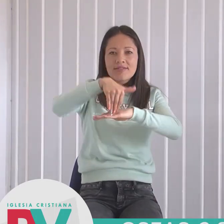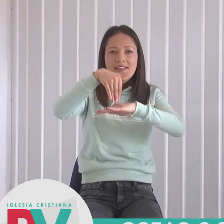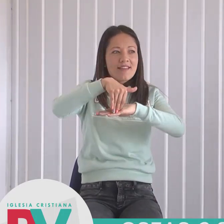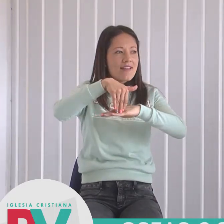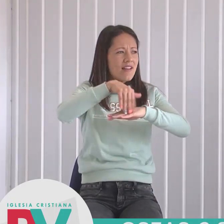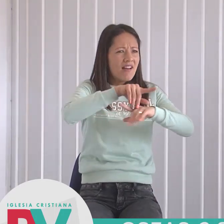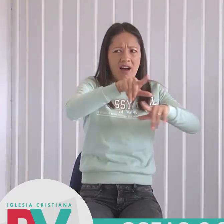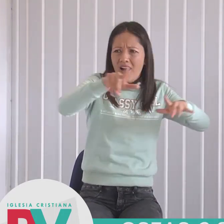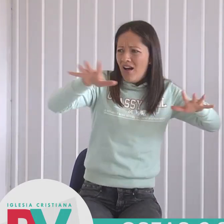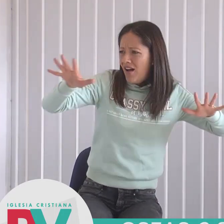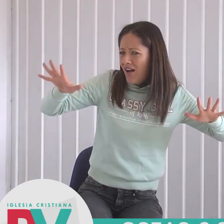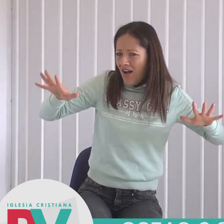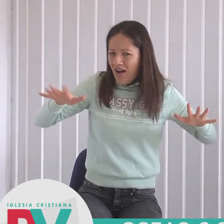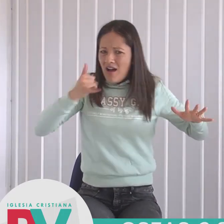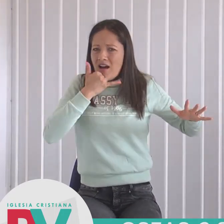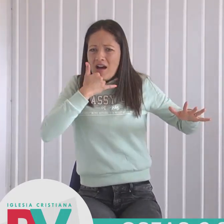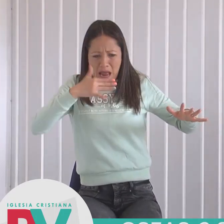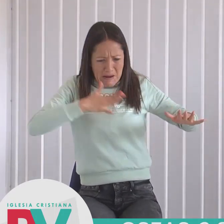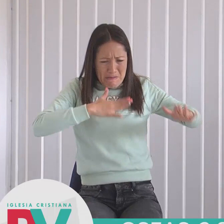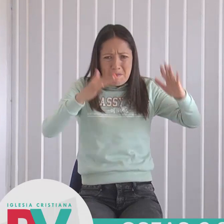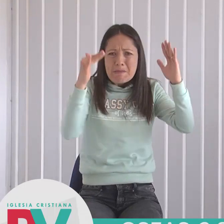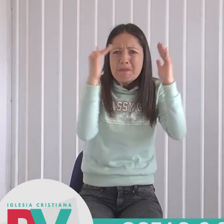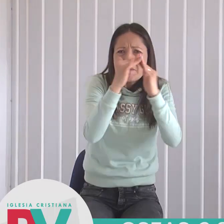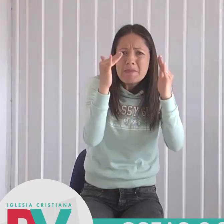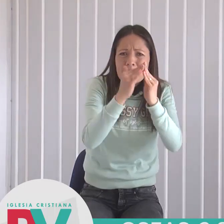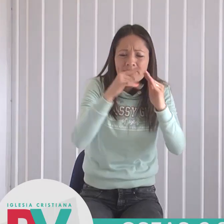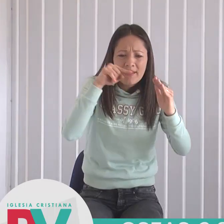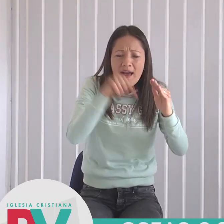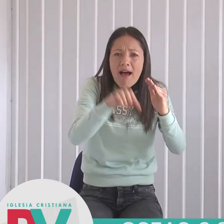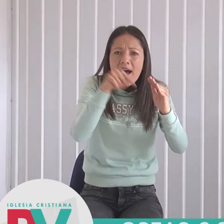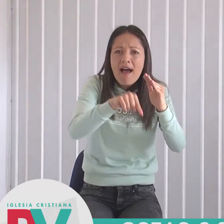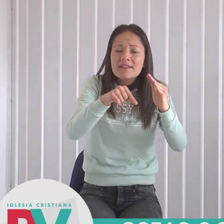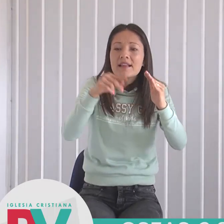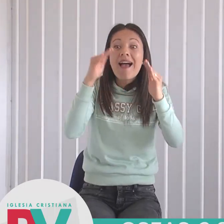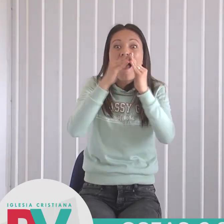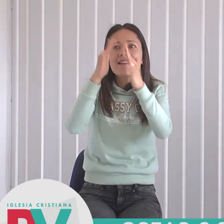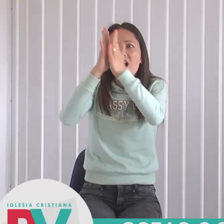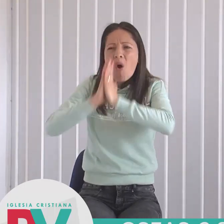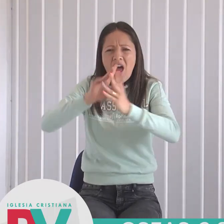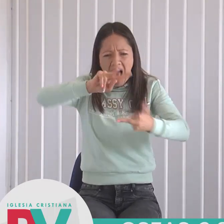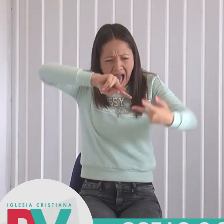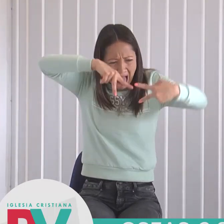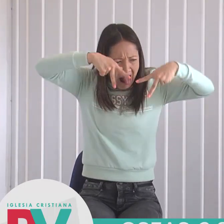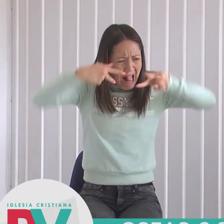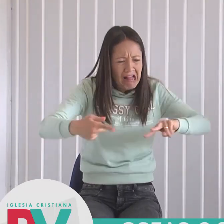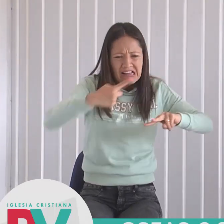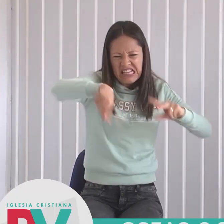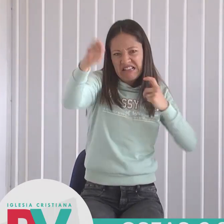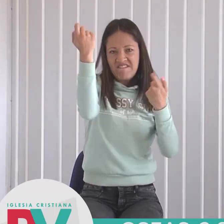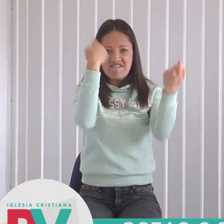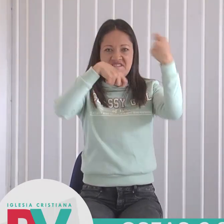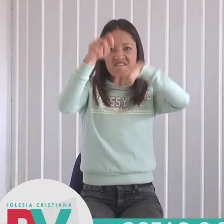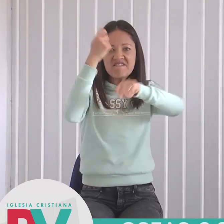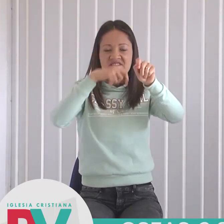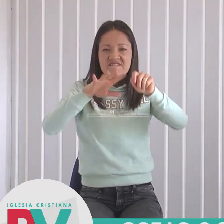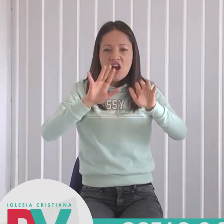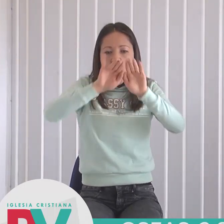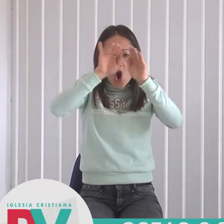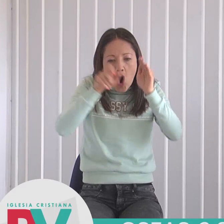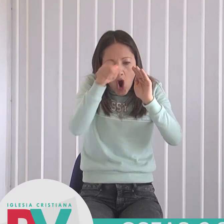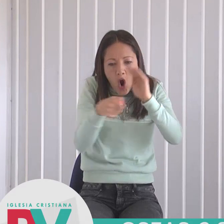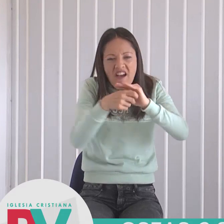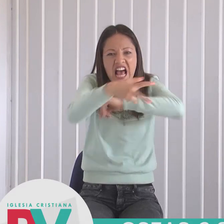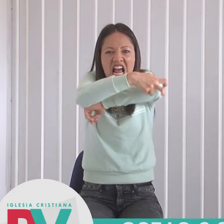han convertido mi casa que será llamada, que debería ser la casa de oración a las naciones, en una cueva de